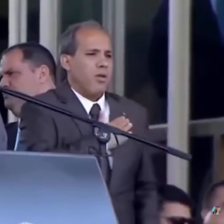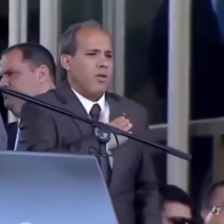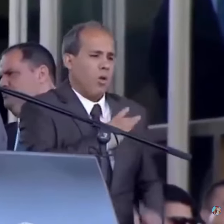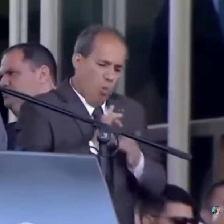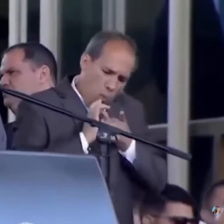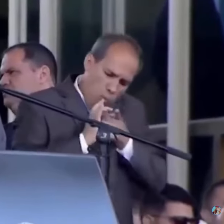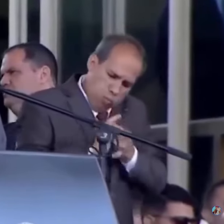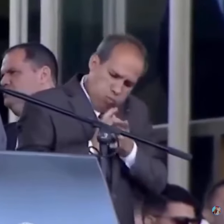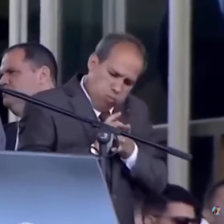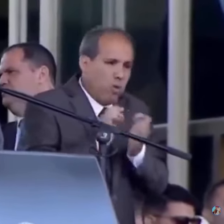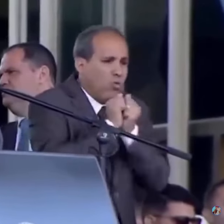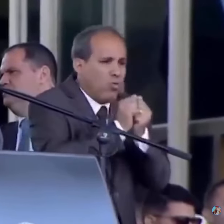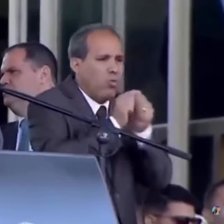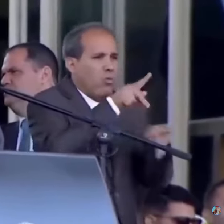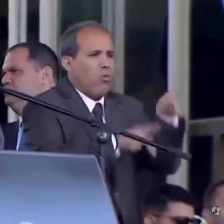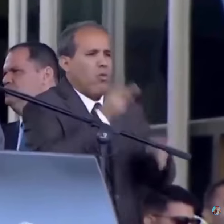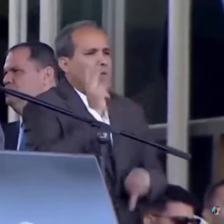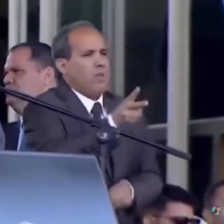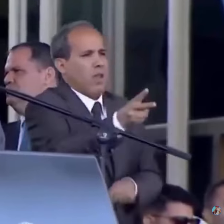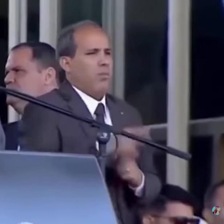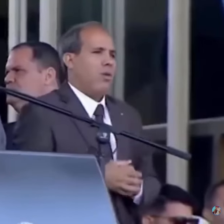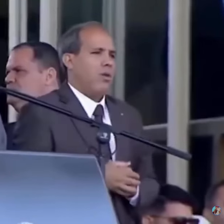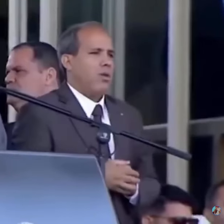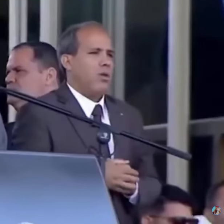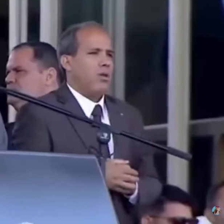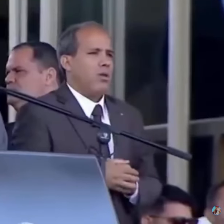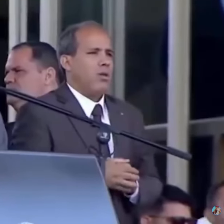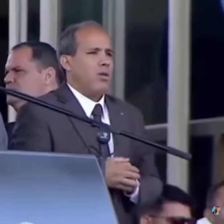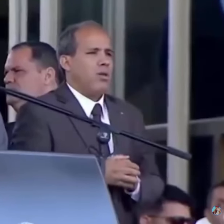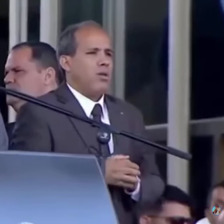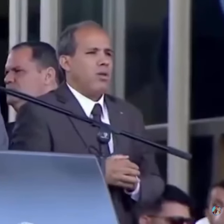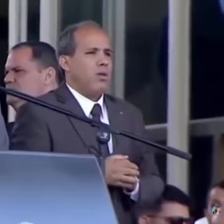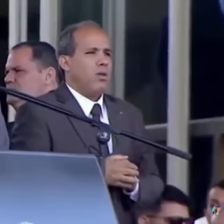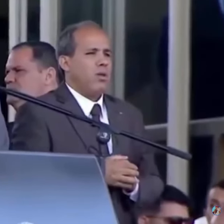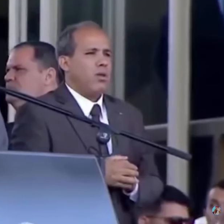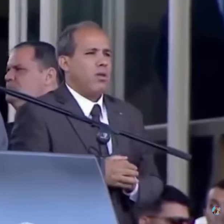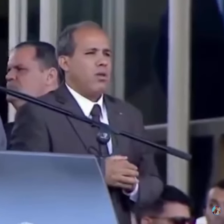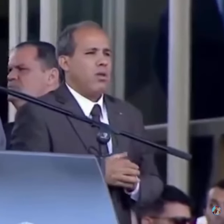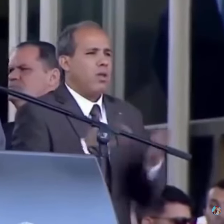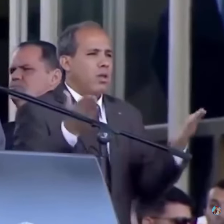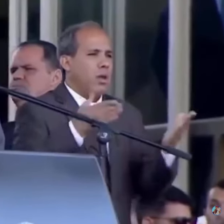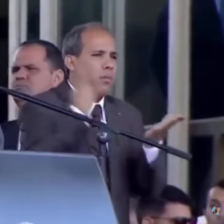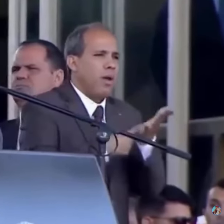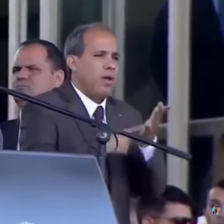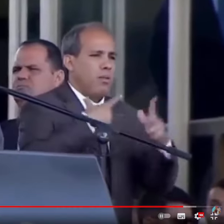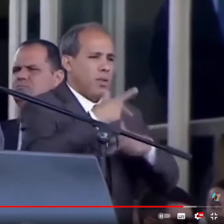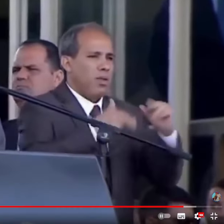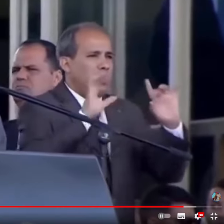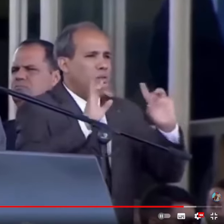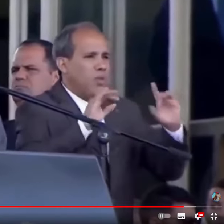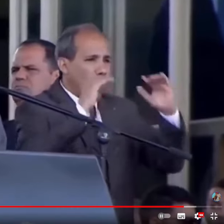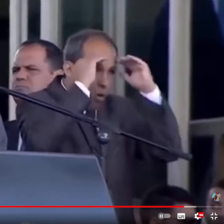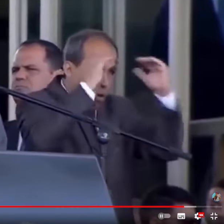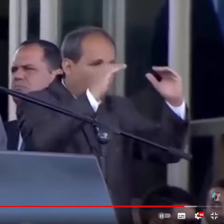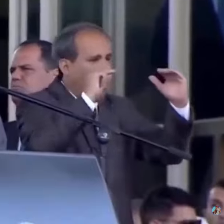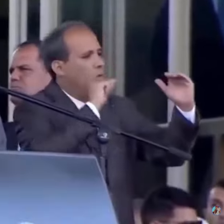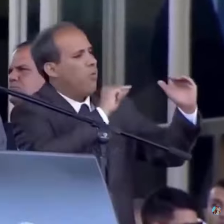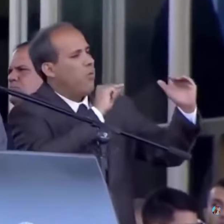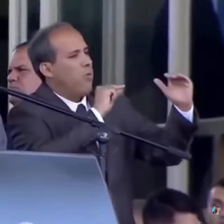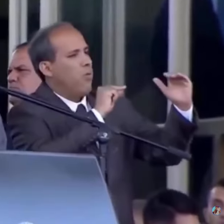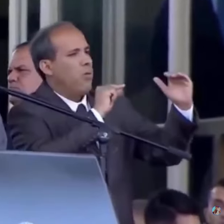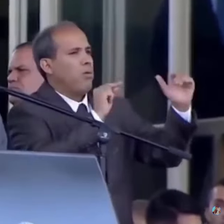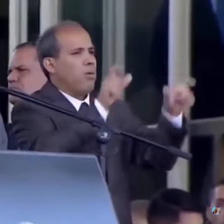indissolúvel com seu povo. Que a honra, esse presente muito especial que o homem dá a si mesmo,